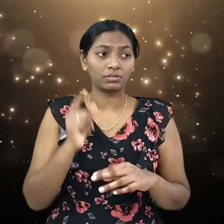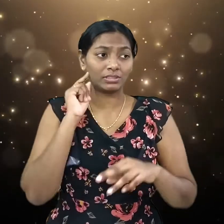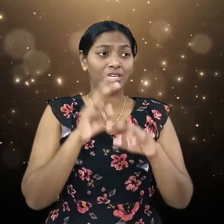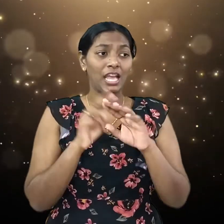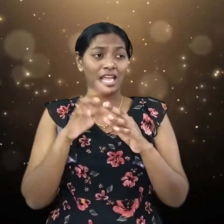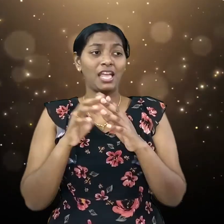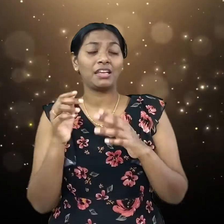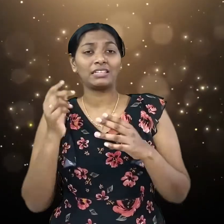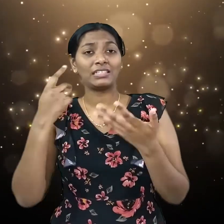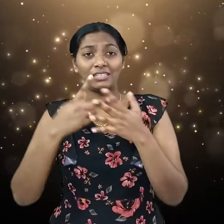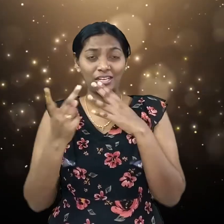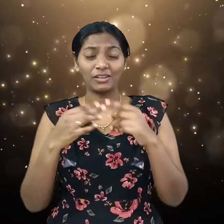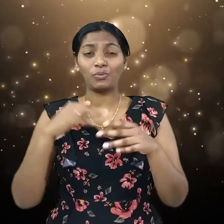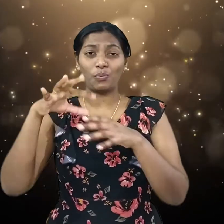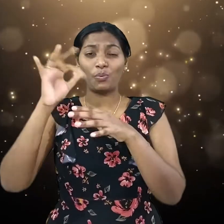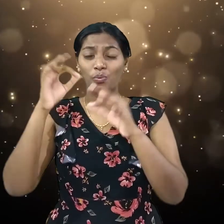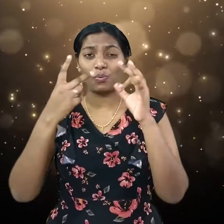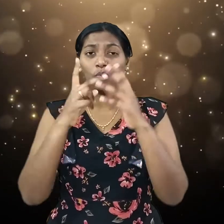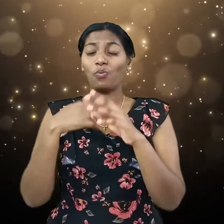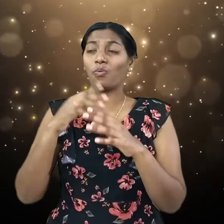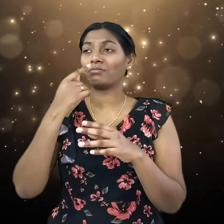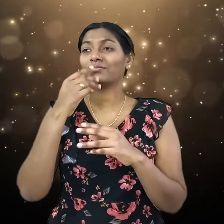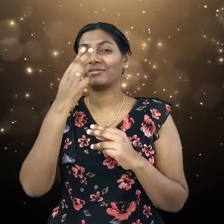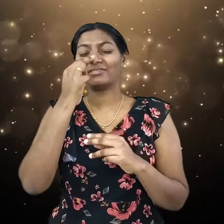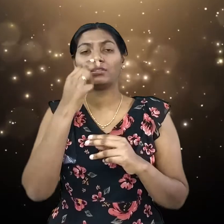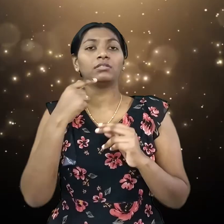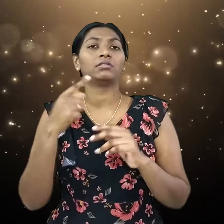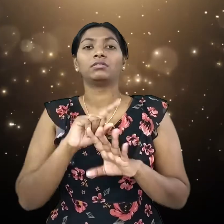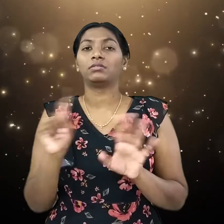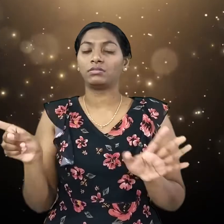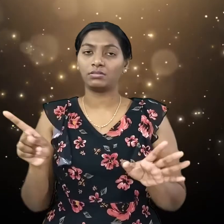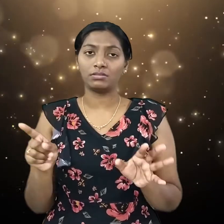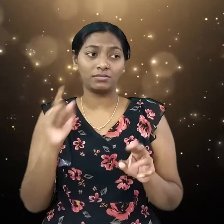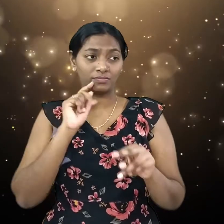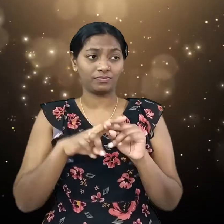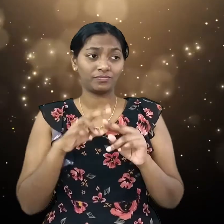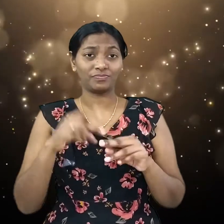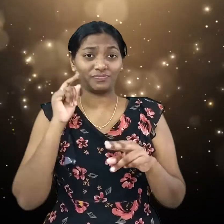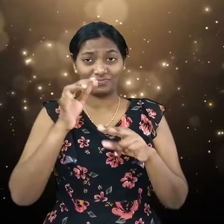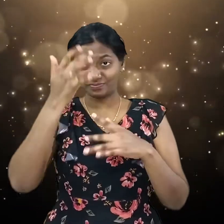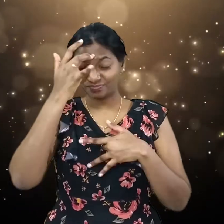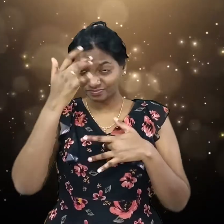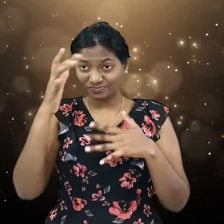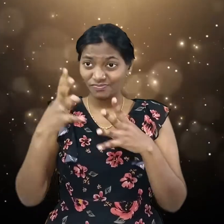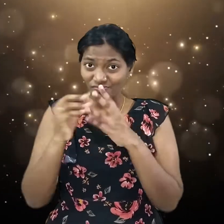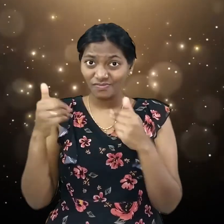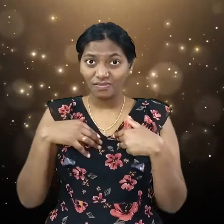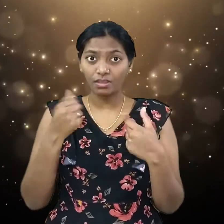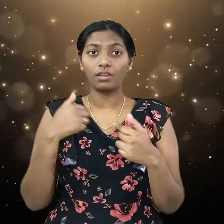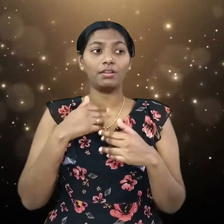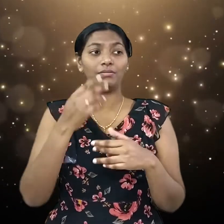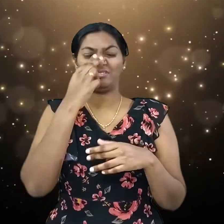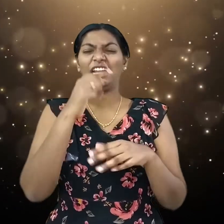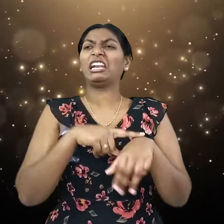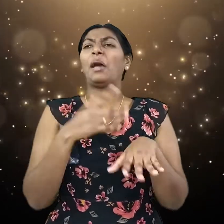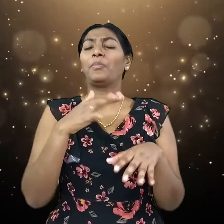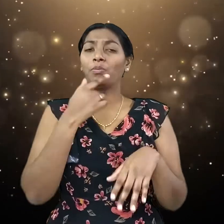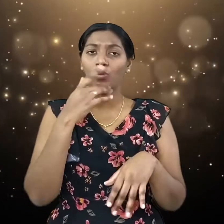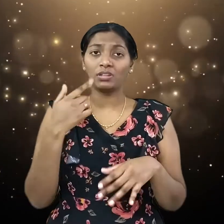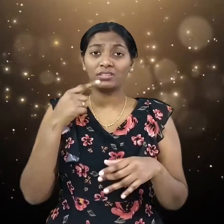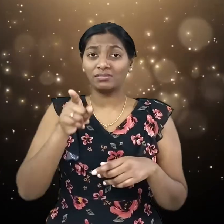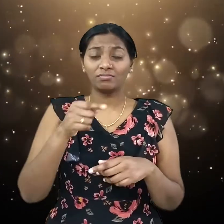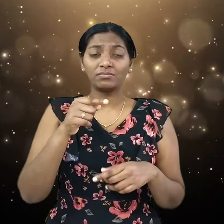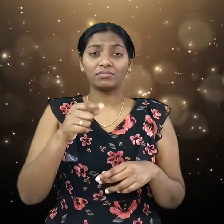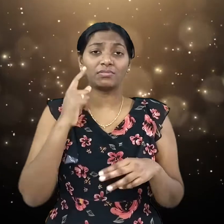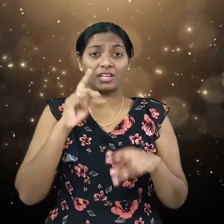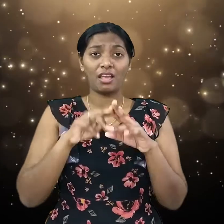मैं और आप मजाक नहीं कर सकते जब मैं आपसे कहूं रैप्सोडी माटो आत्माएं जीतो, आप और मैं मजाक नहीं कर सकते। जब मैं आपसे कहूं बीमारों को हम चंगा करना चाहते हैं, आप नहीं कह सकते